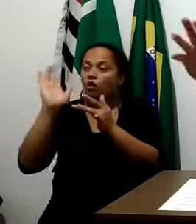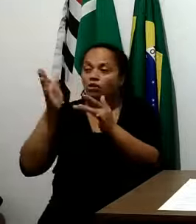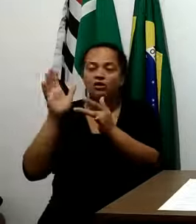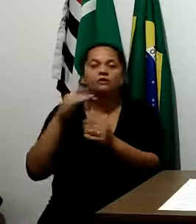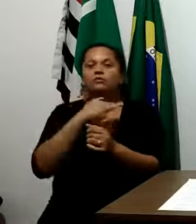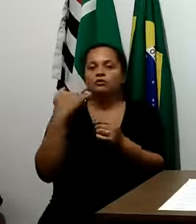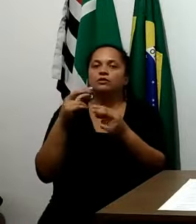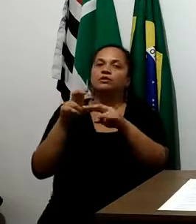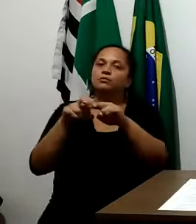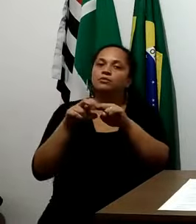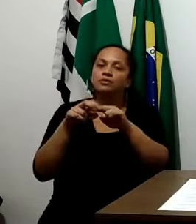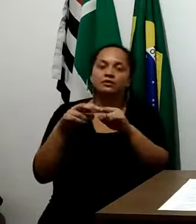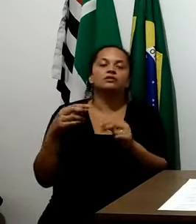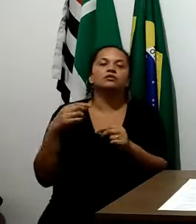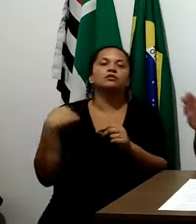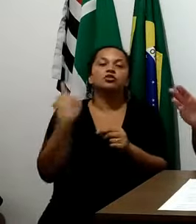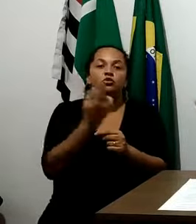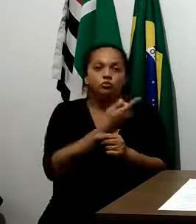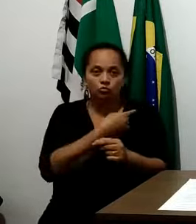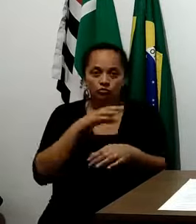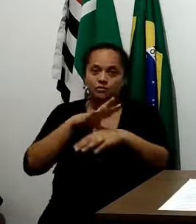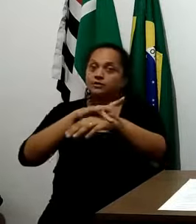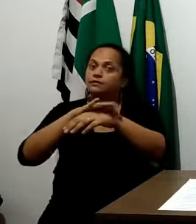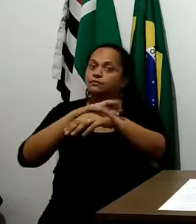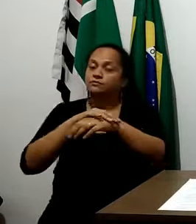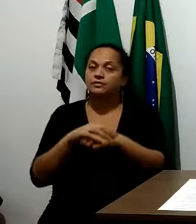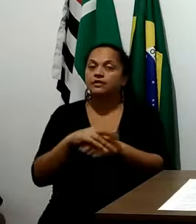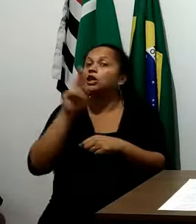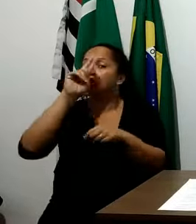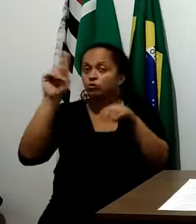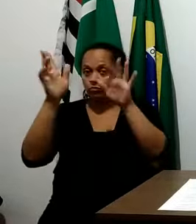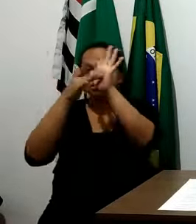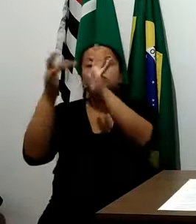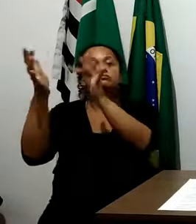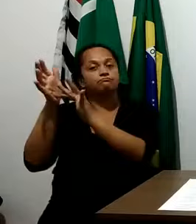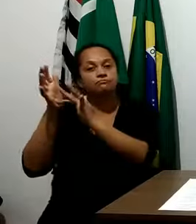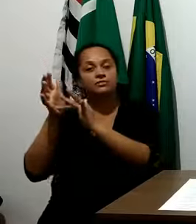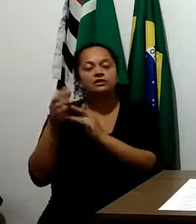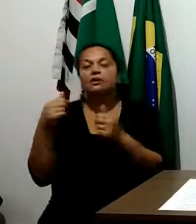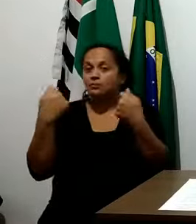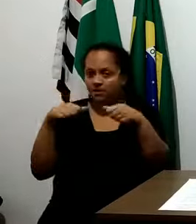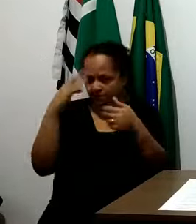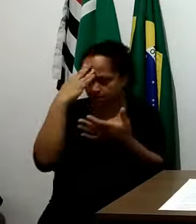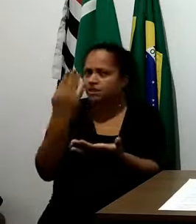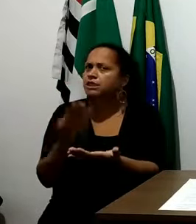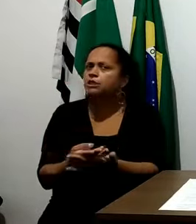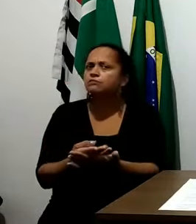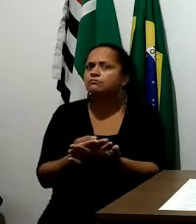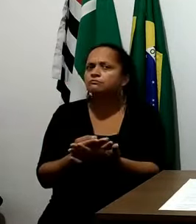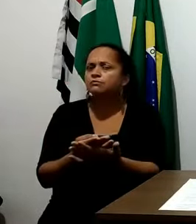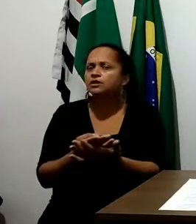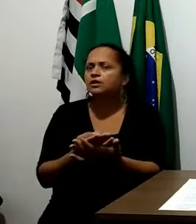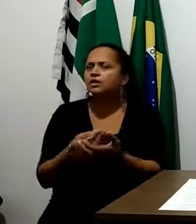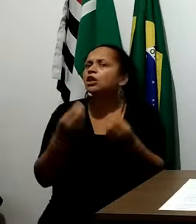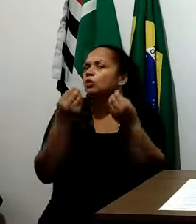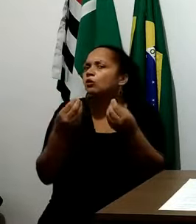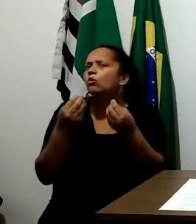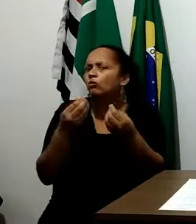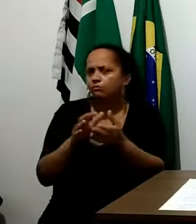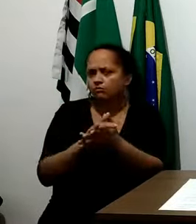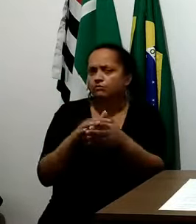nome de Jesus. Nós temos que ter uma confiança. Para se ter confiança, precisamos conhecer o